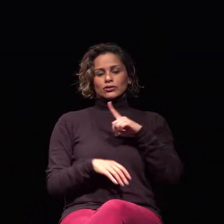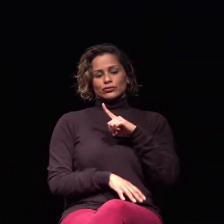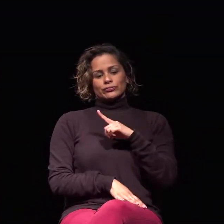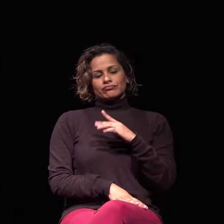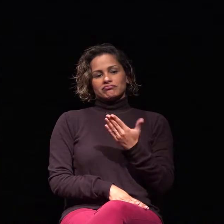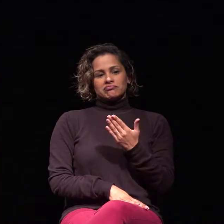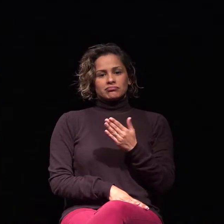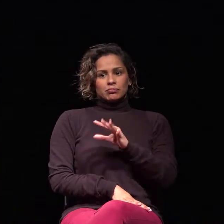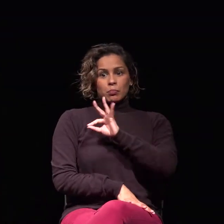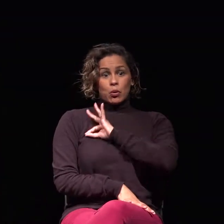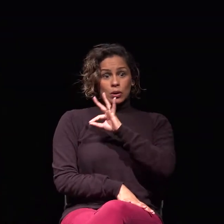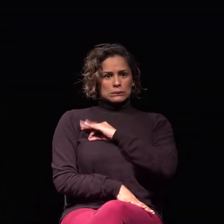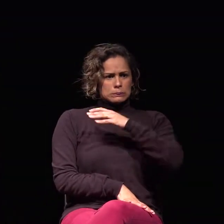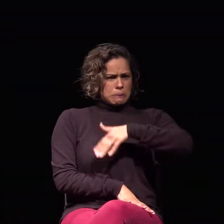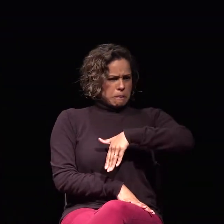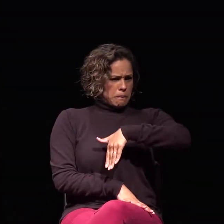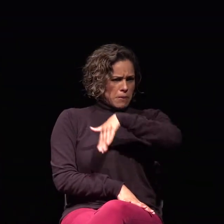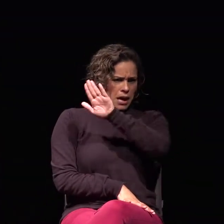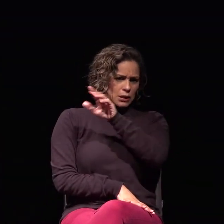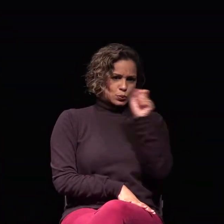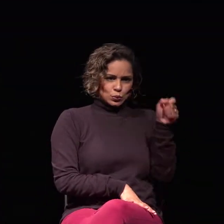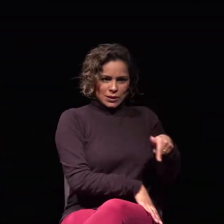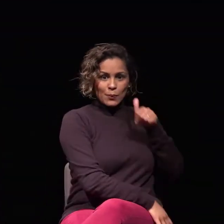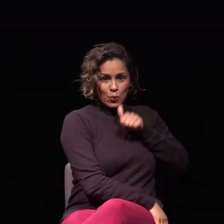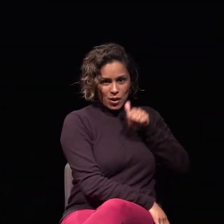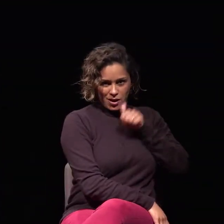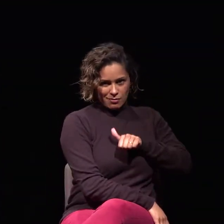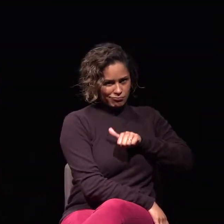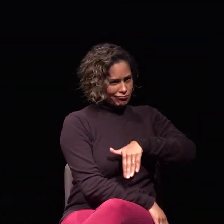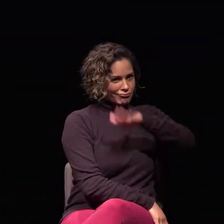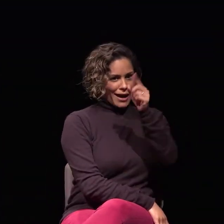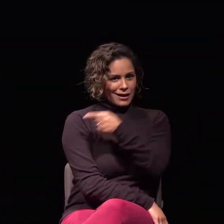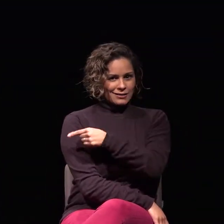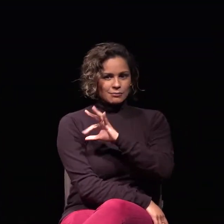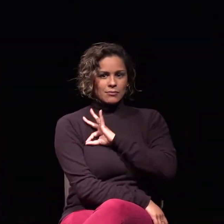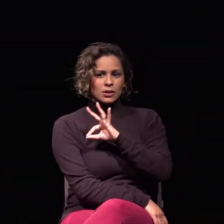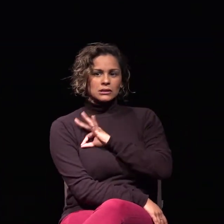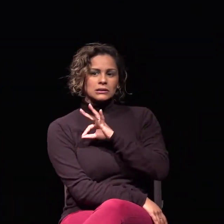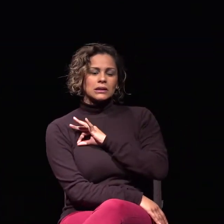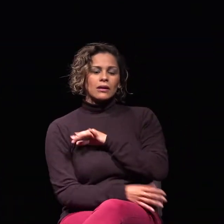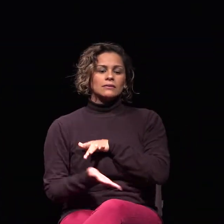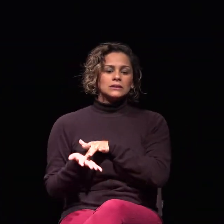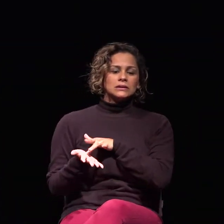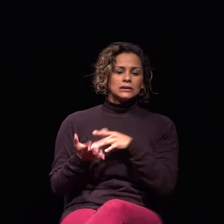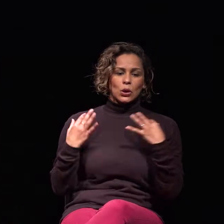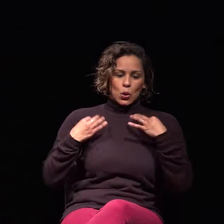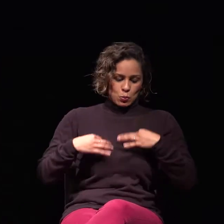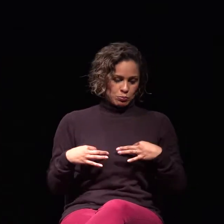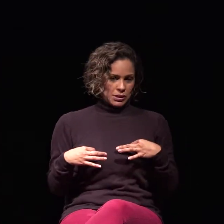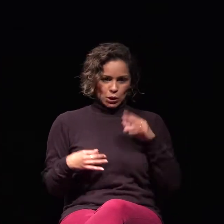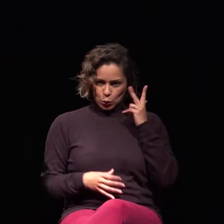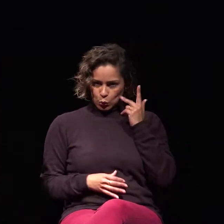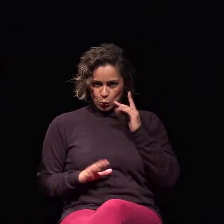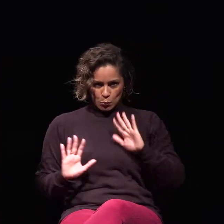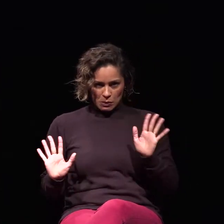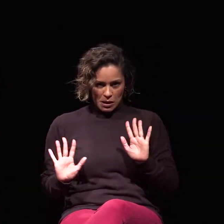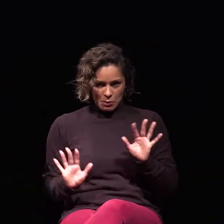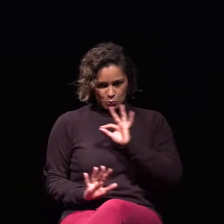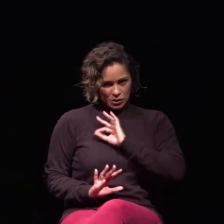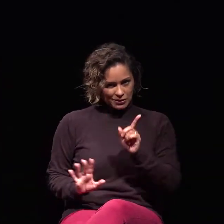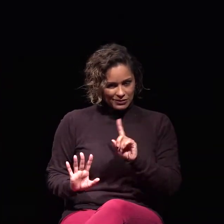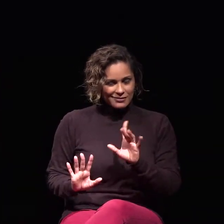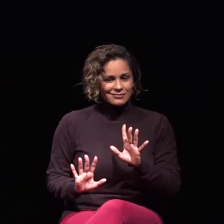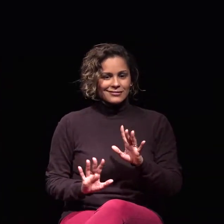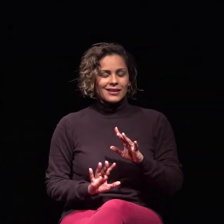Tinha mais policiais do que mulheres. Os policiais vinham à paisana, eles sentavam ali, ficavam ameaçando e tal.